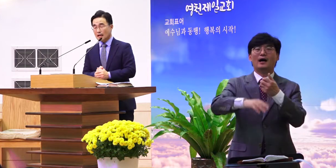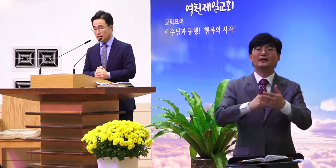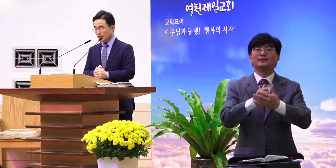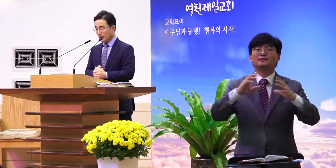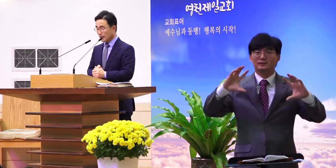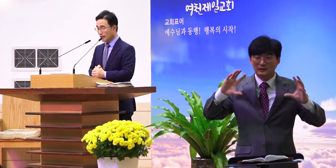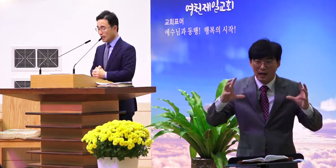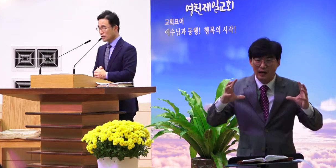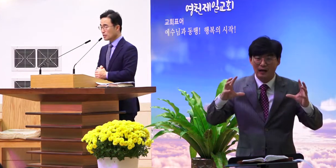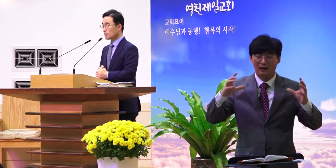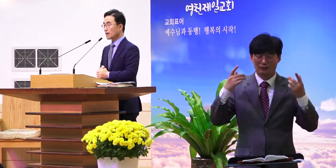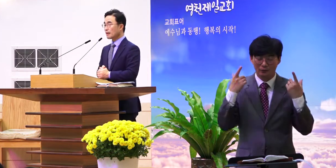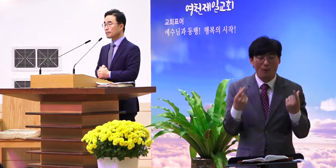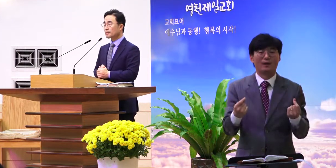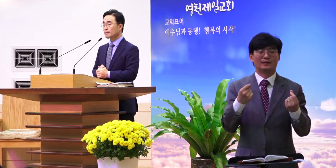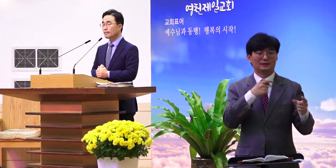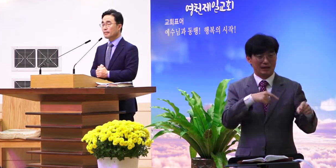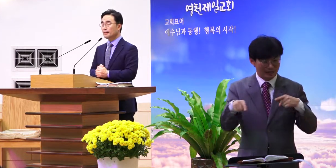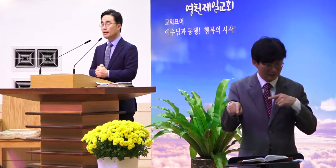정복하고 다스리게 하신 것입니다.